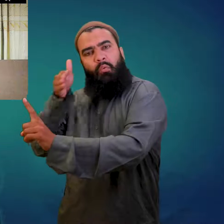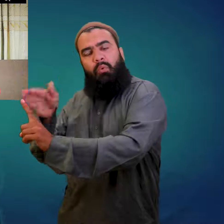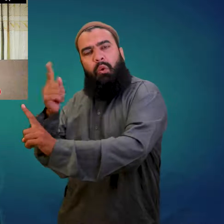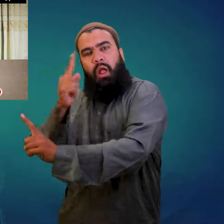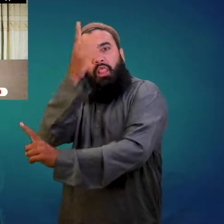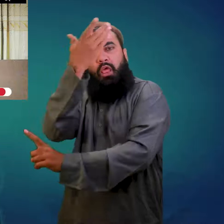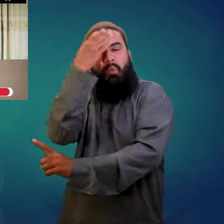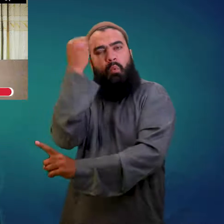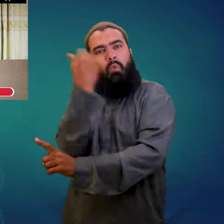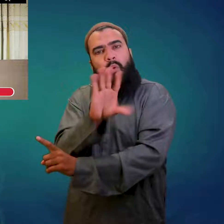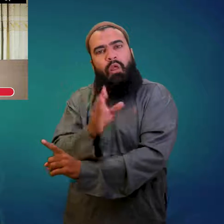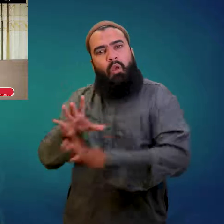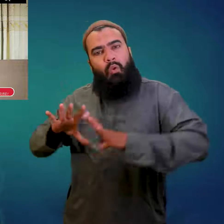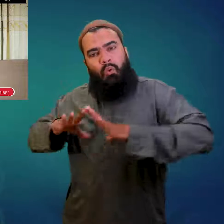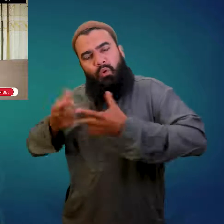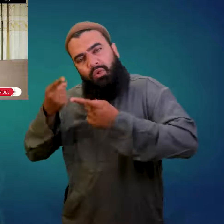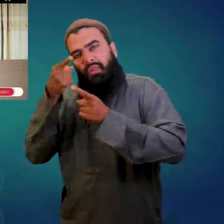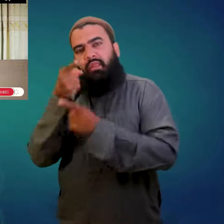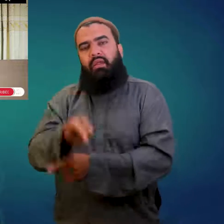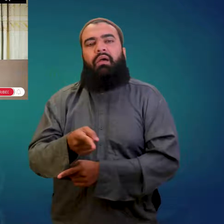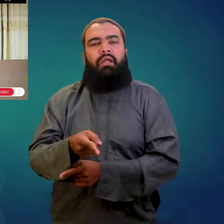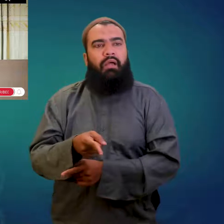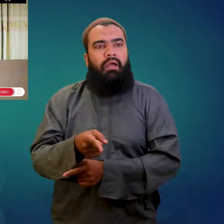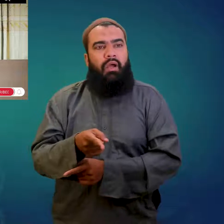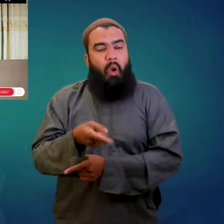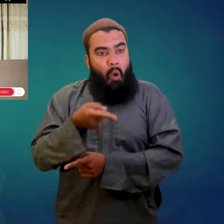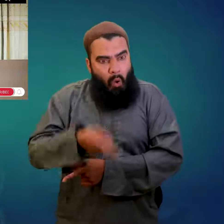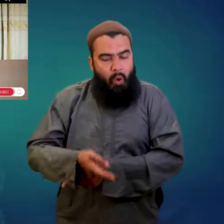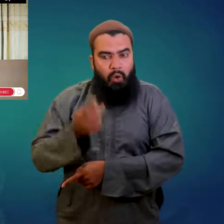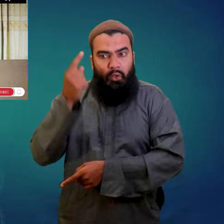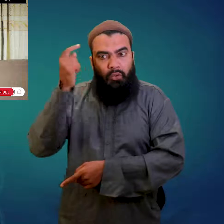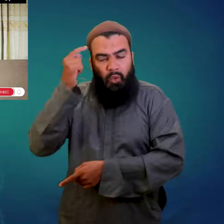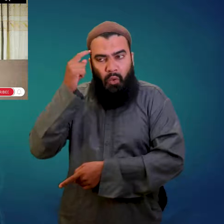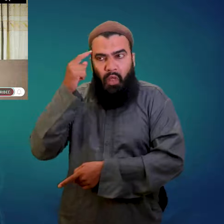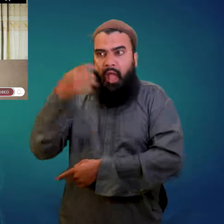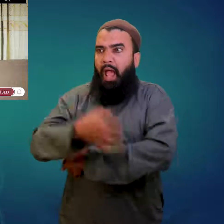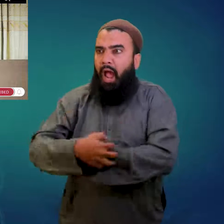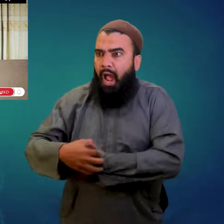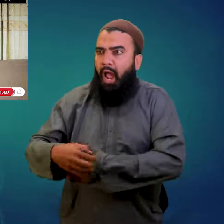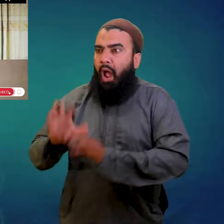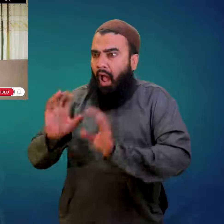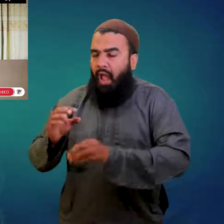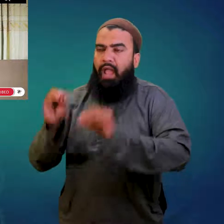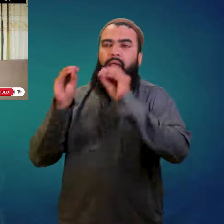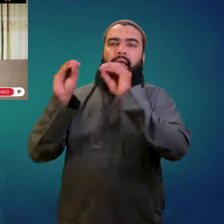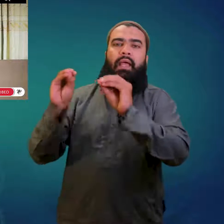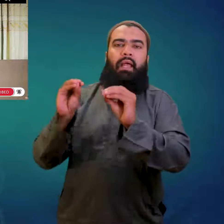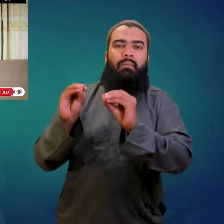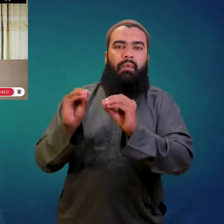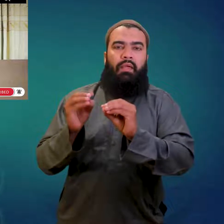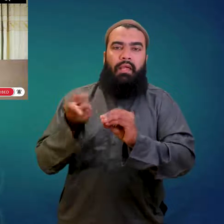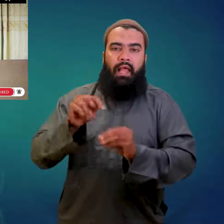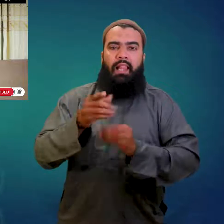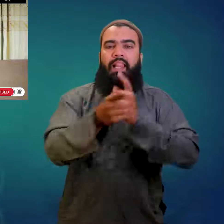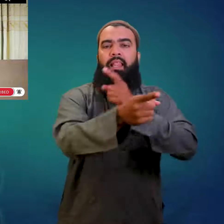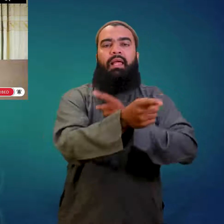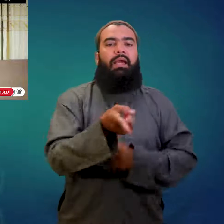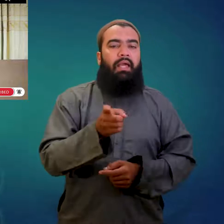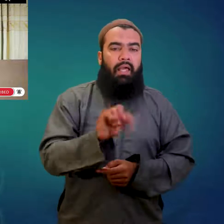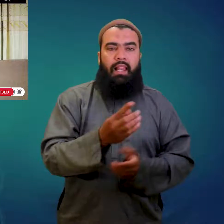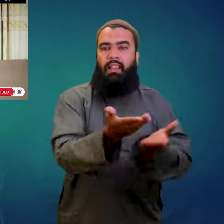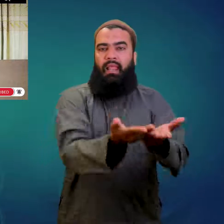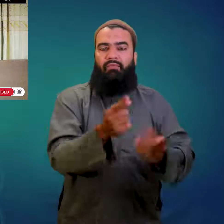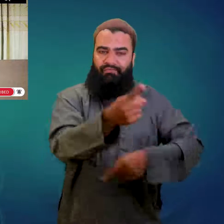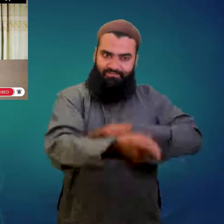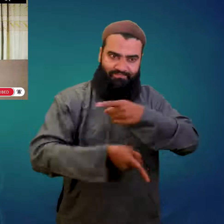اور اللہ کی راہ میں مال خرچ کرو قبل اس کے کہ وہ دن آ جائے کہ یعنی تم پر موت طاری ہو جائے، پھر